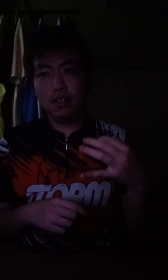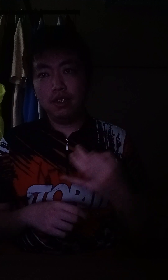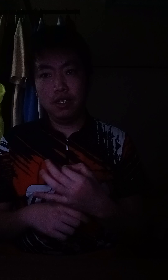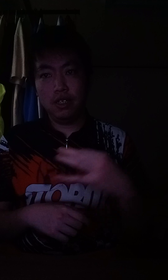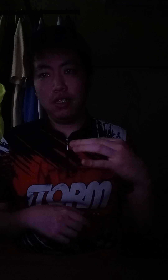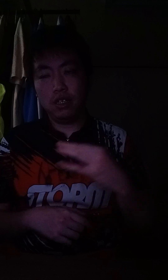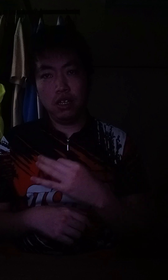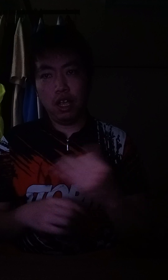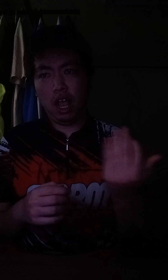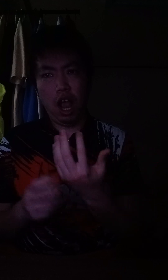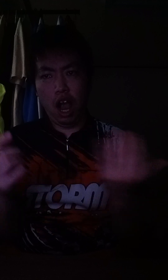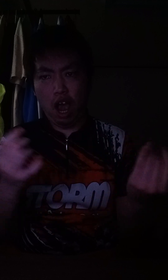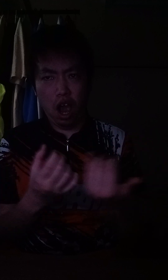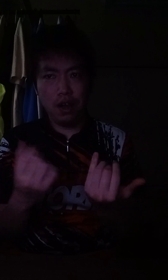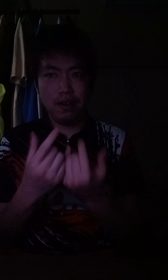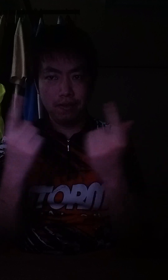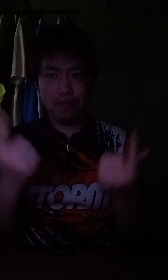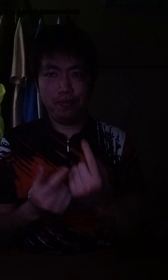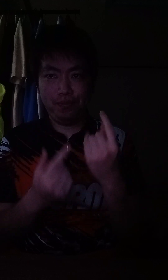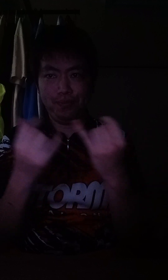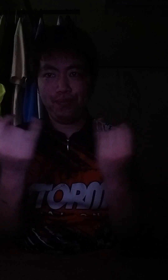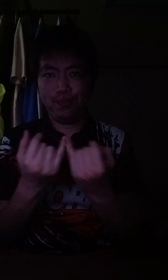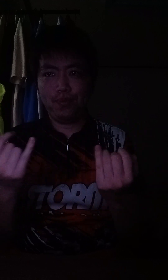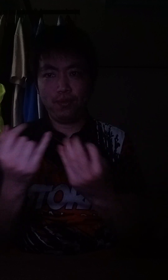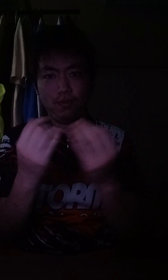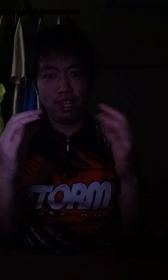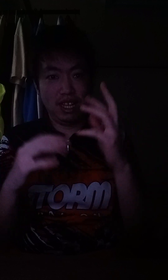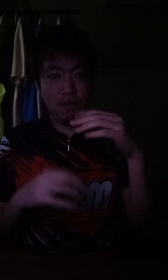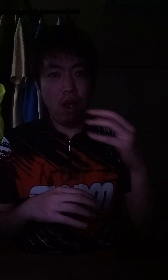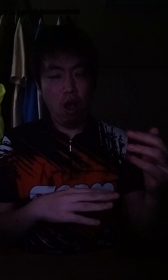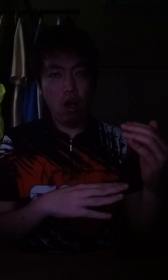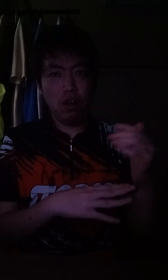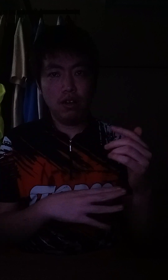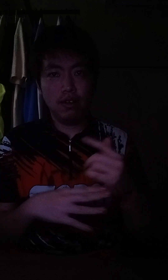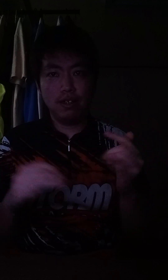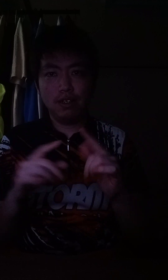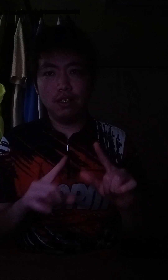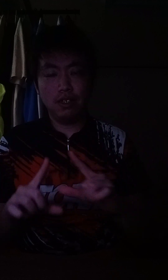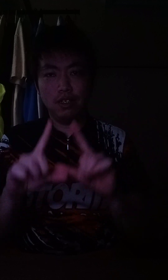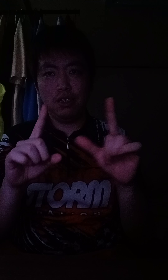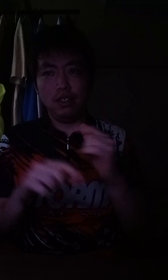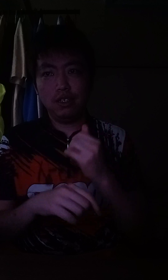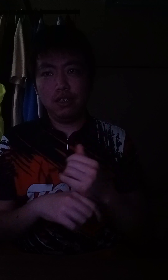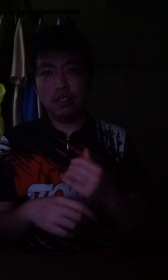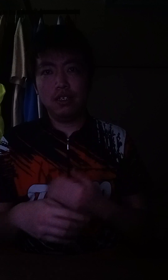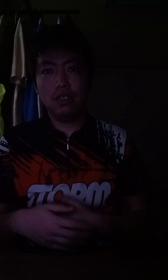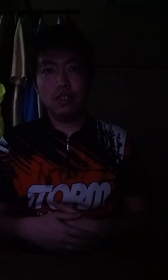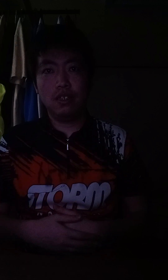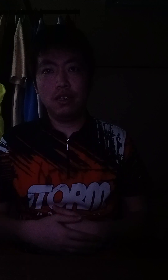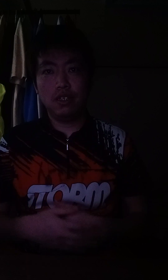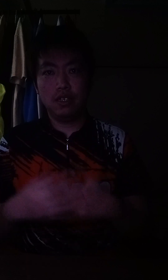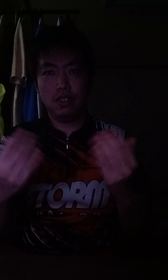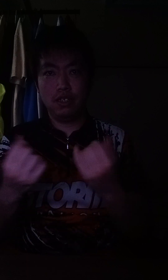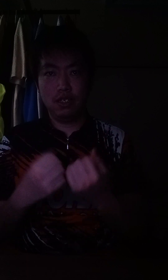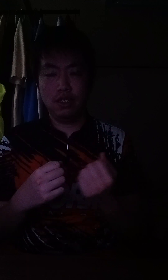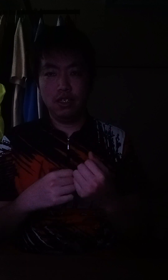암을 극복해낸 소아암 완치 아동을 서바이버, 생존자라고 하는데요. 힘든 치료 과정을